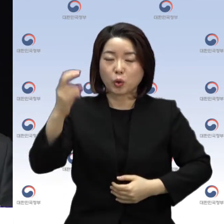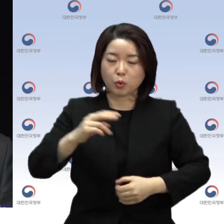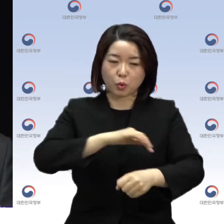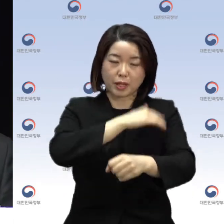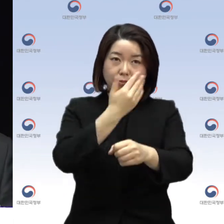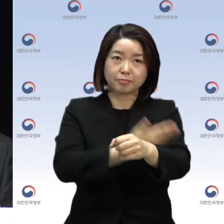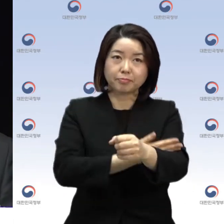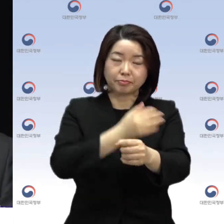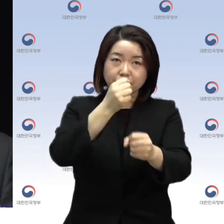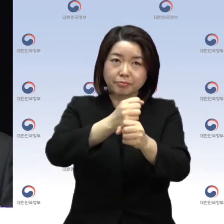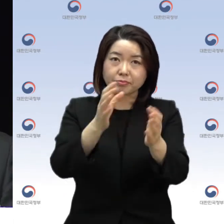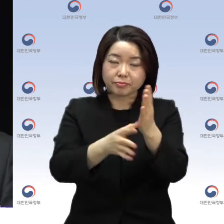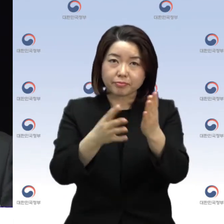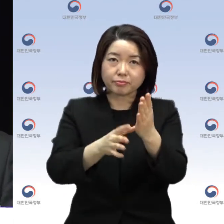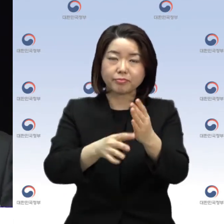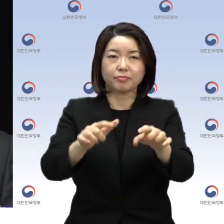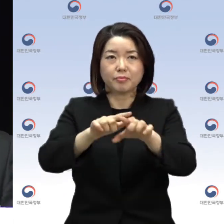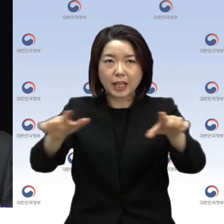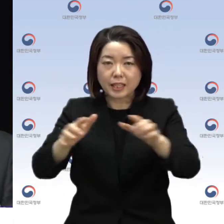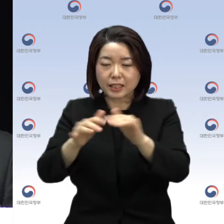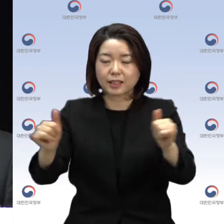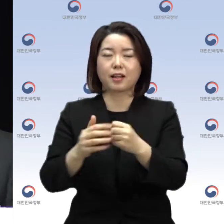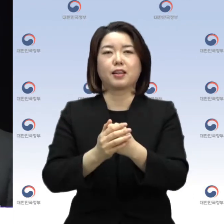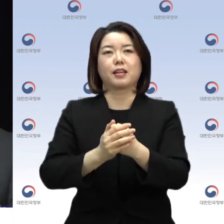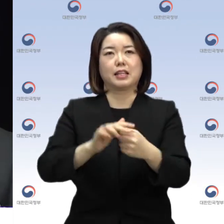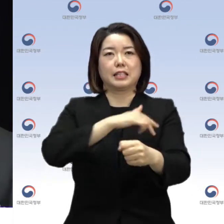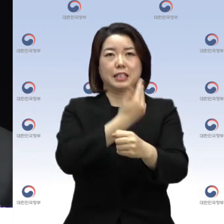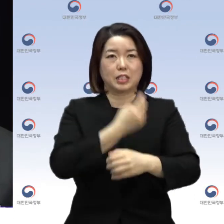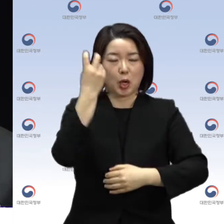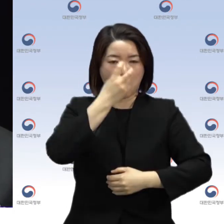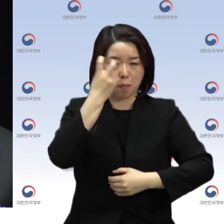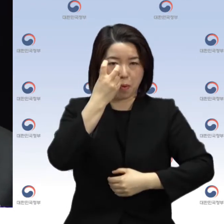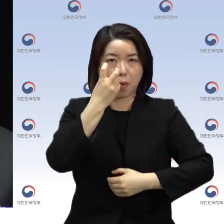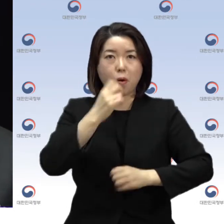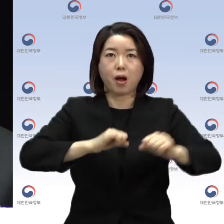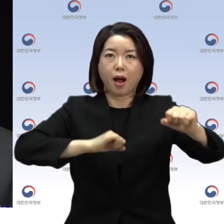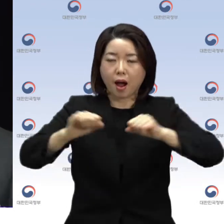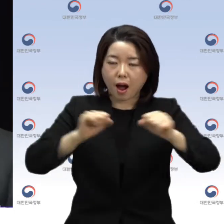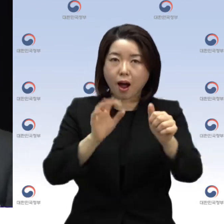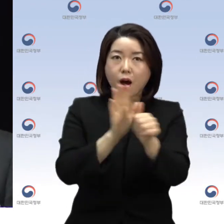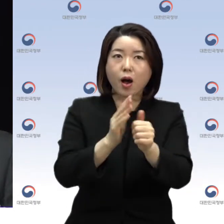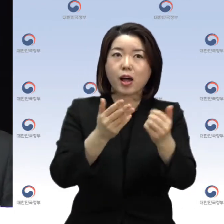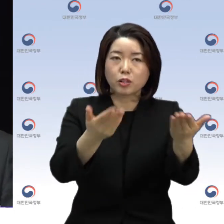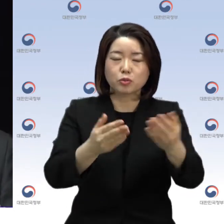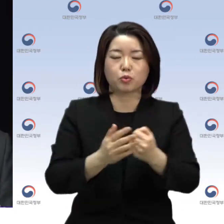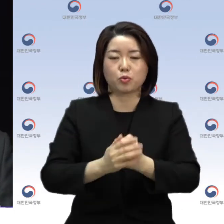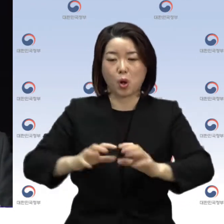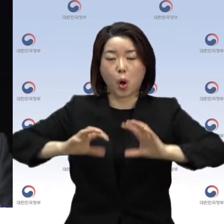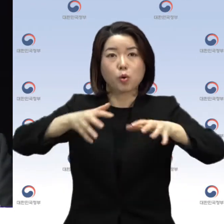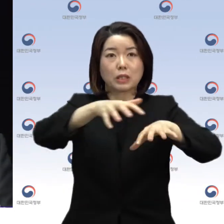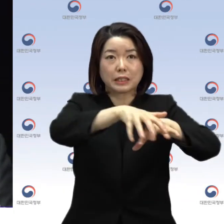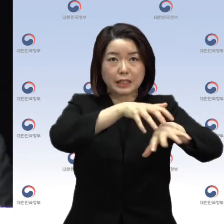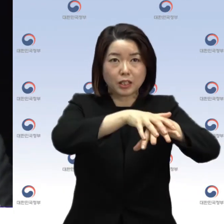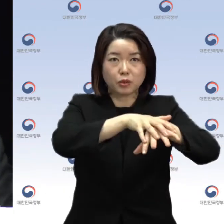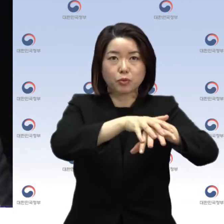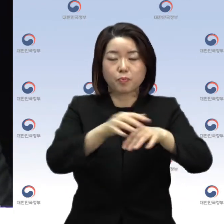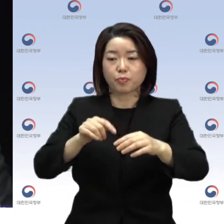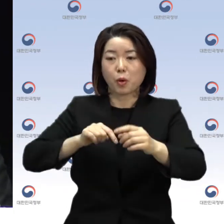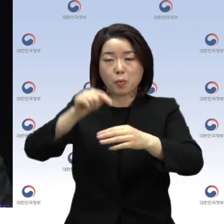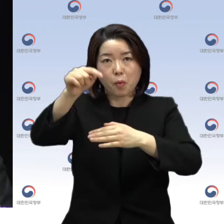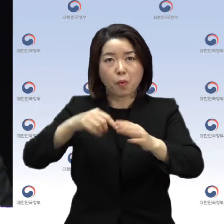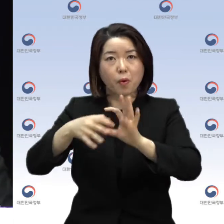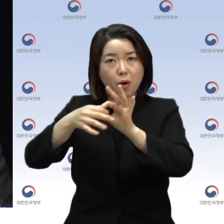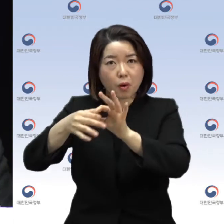또한 저작물 권리자인 민간의 저작권 보호 대응 지원을 강화하고 국제기구와의 협력을